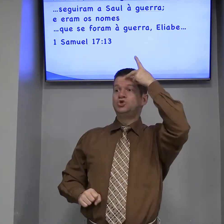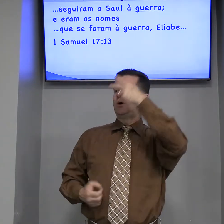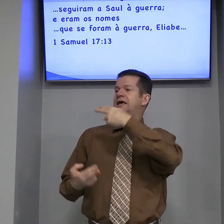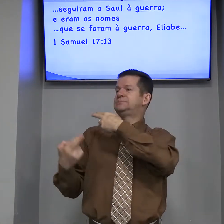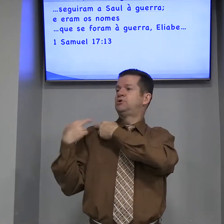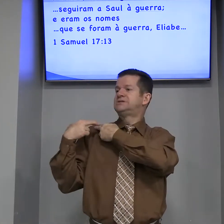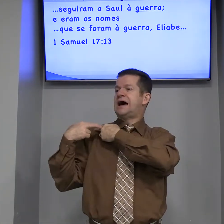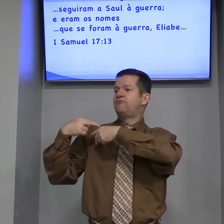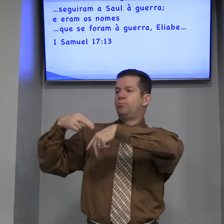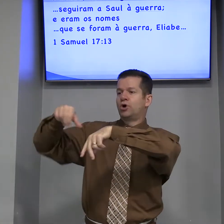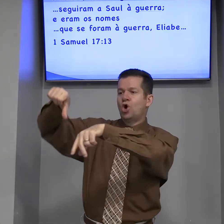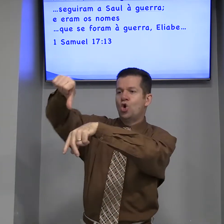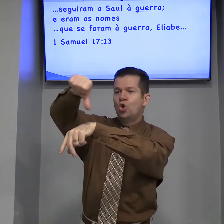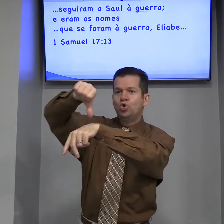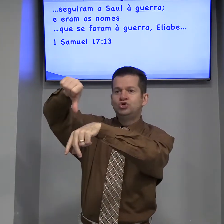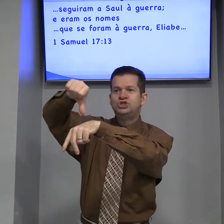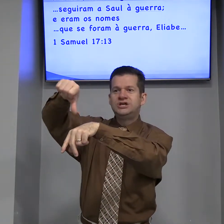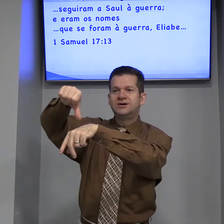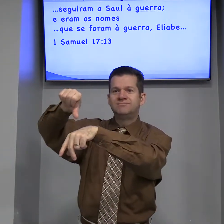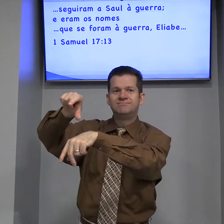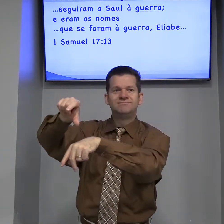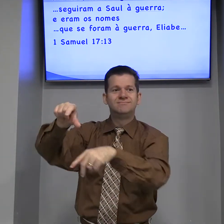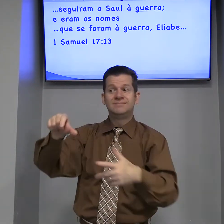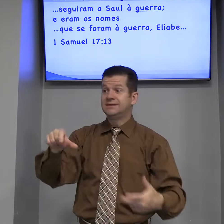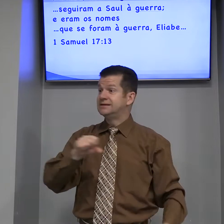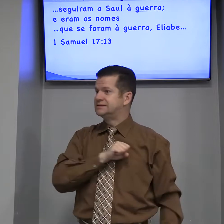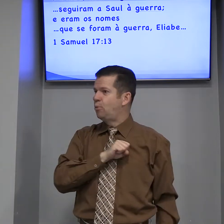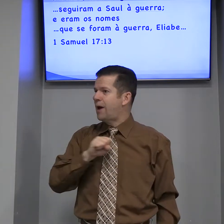pessoa responsável por ungir? Samuel.